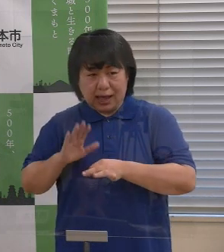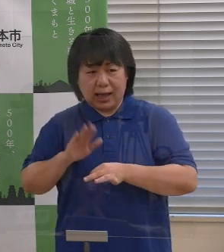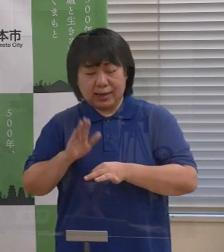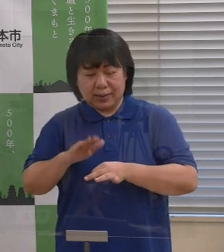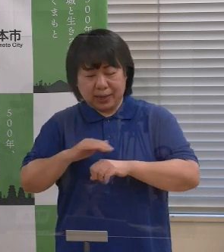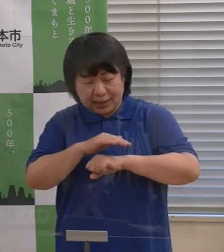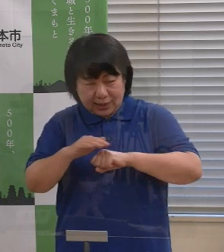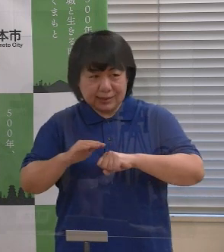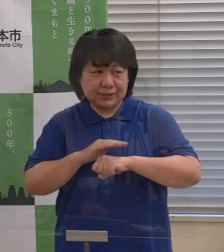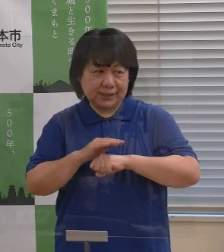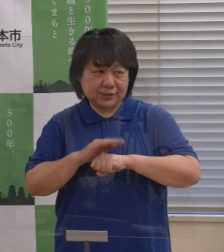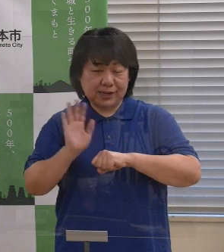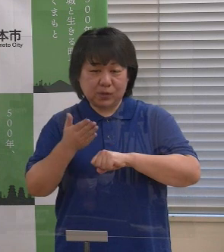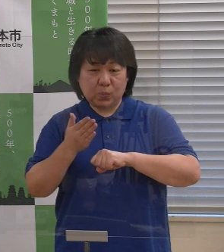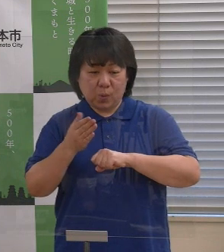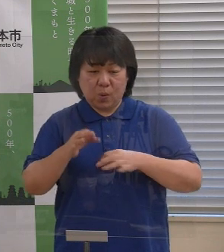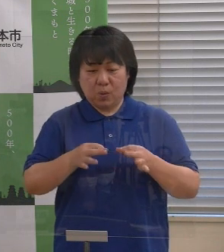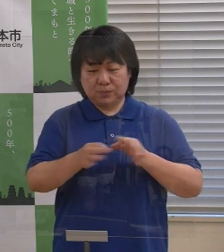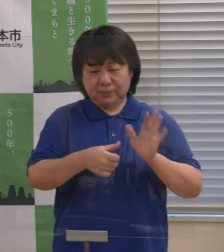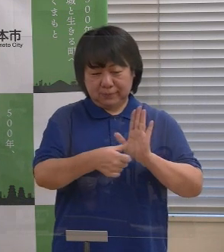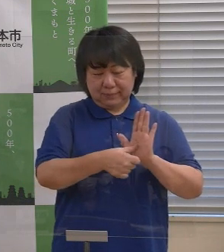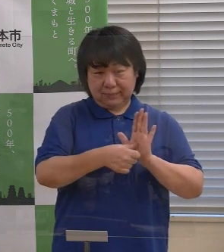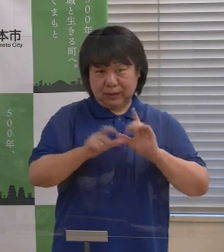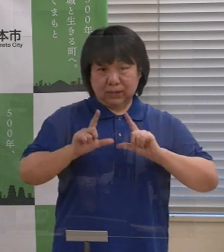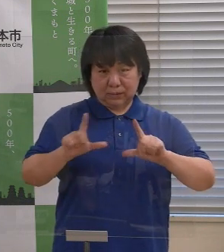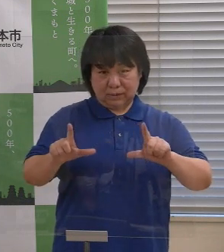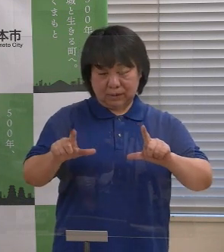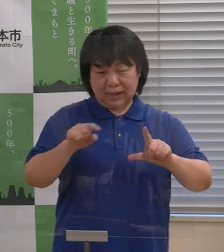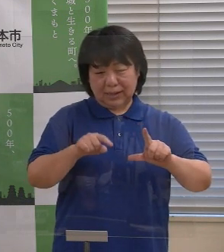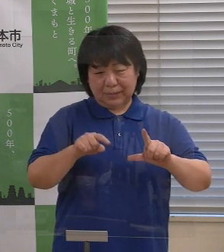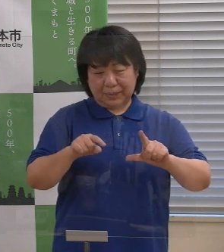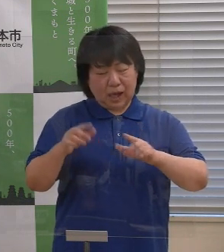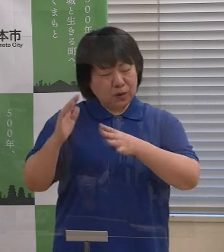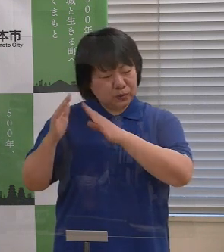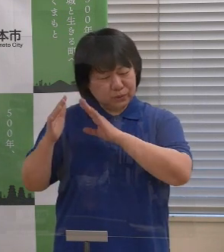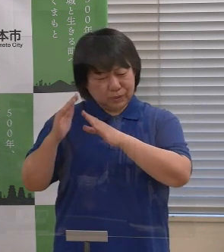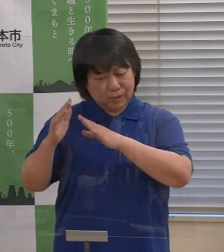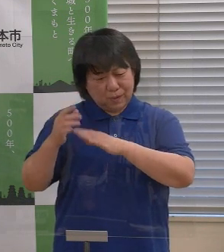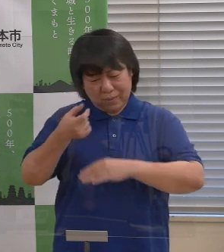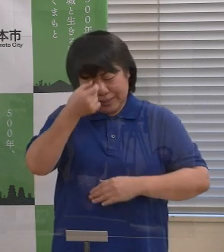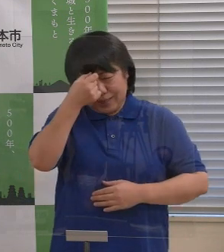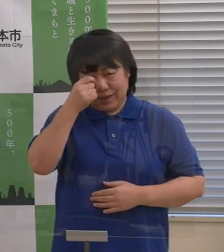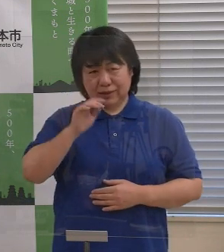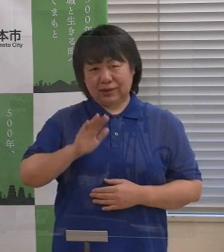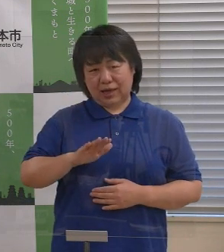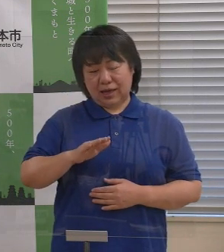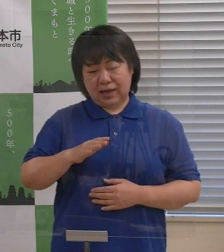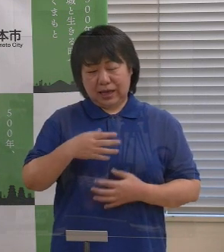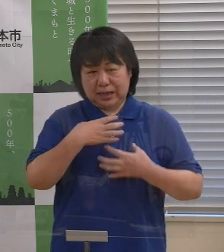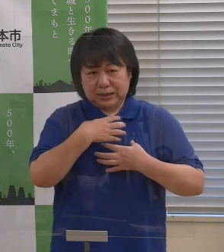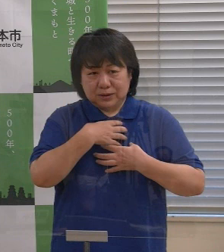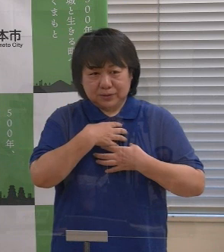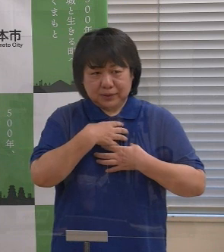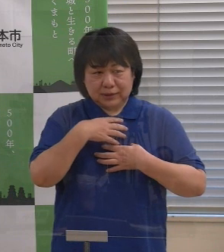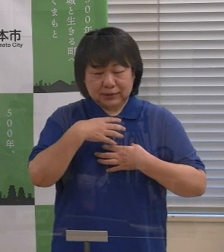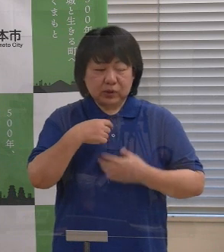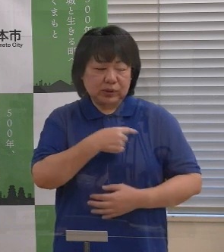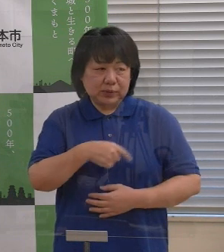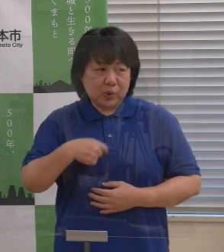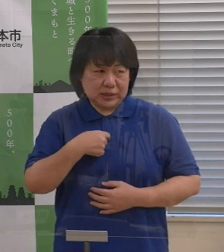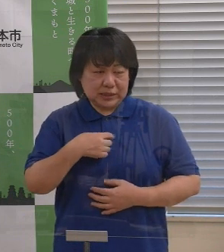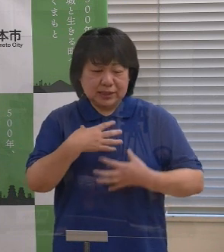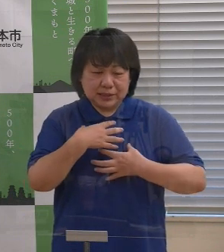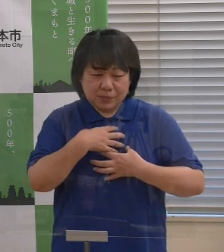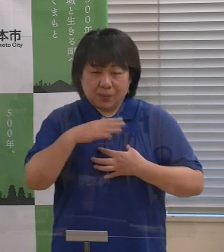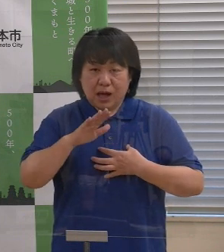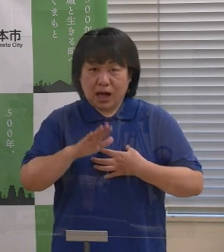が、店舗名の公表が、まあ、確かに風評被害等を恐れるという、そういったお気持ち心配